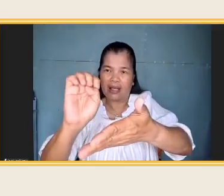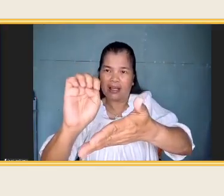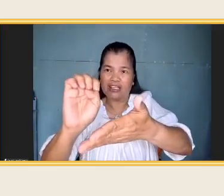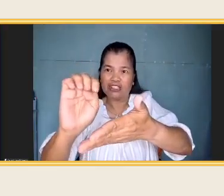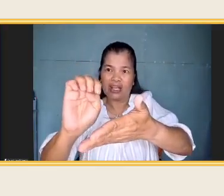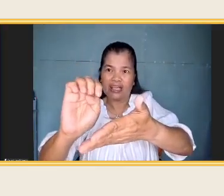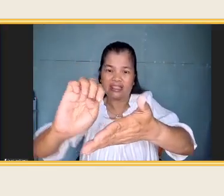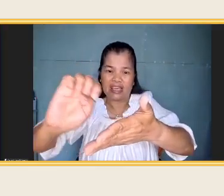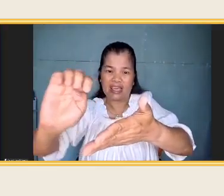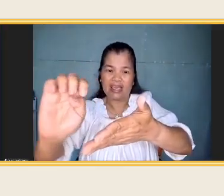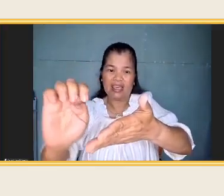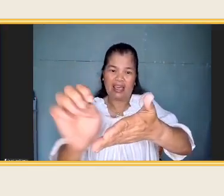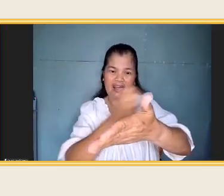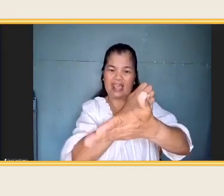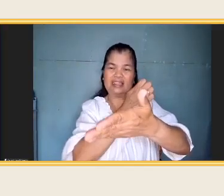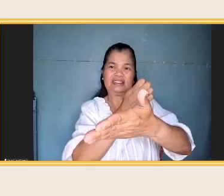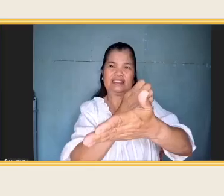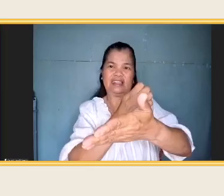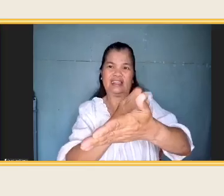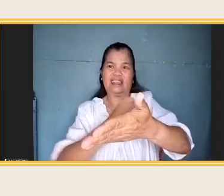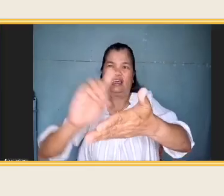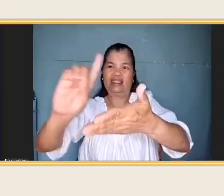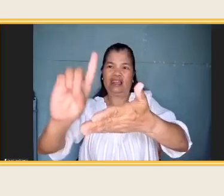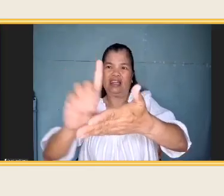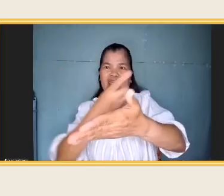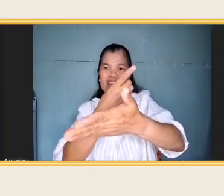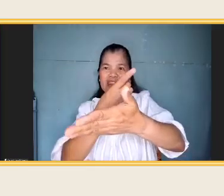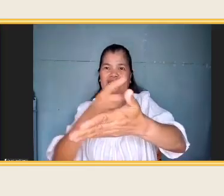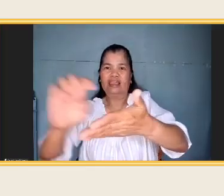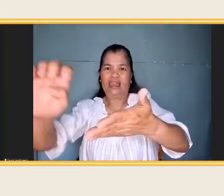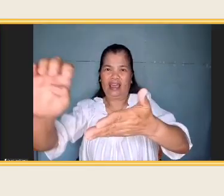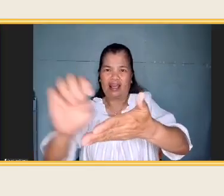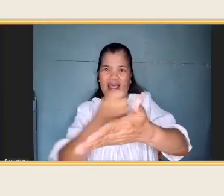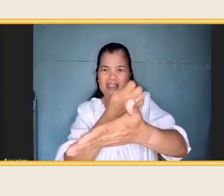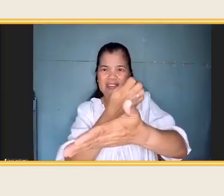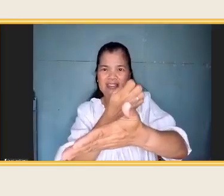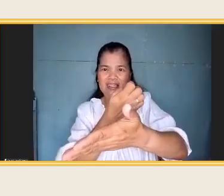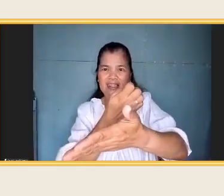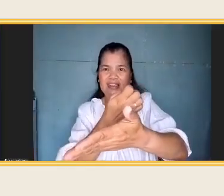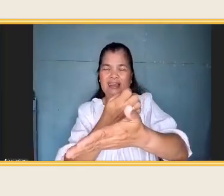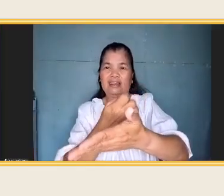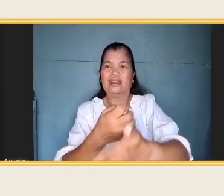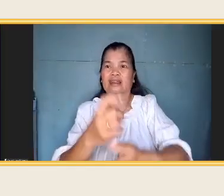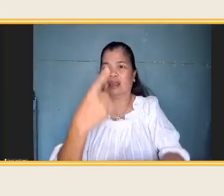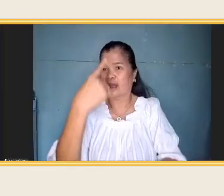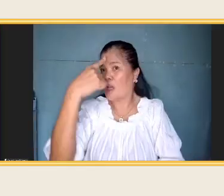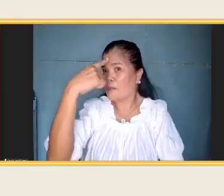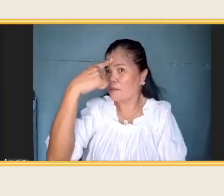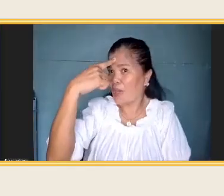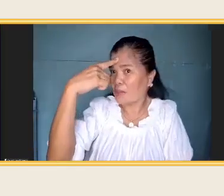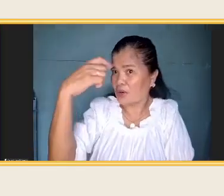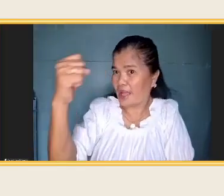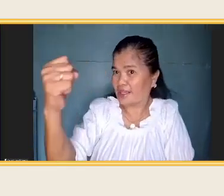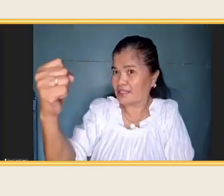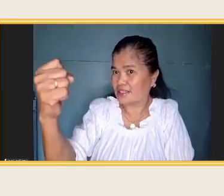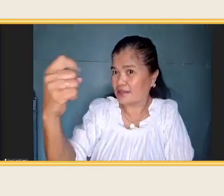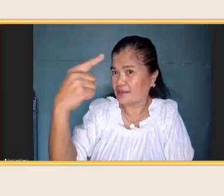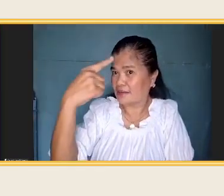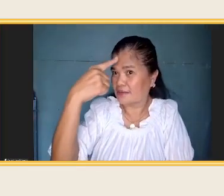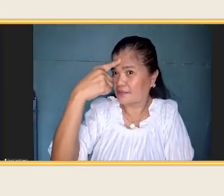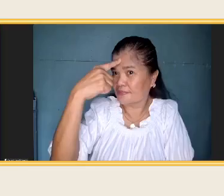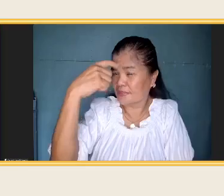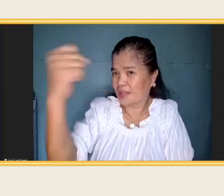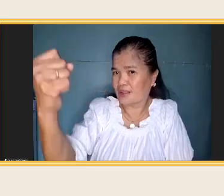for initialized erase. Delete, erase. Then,